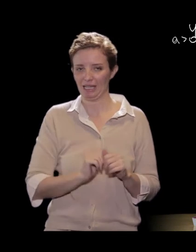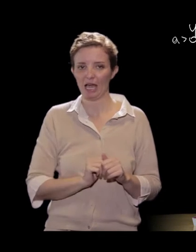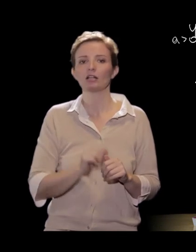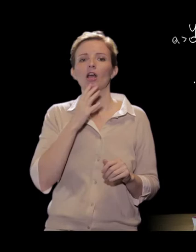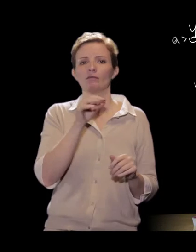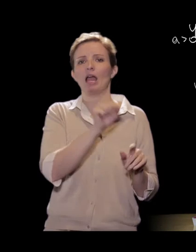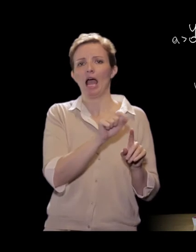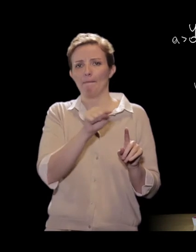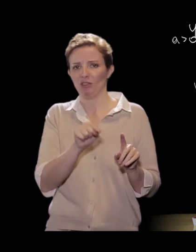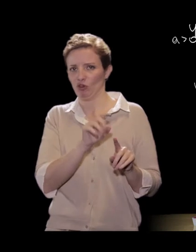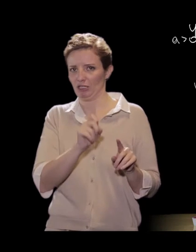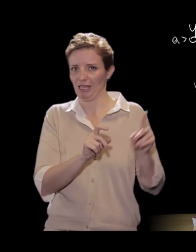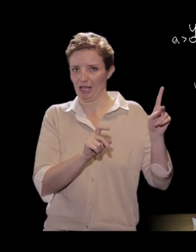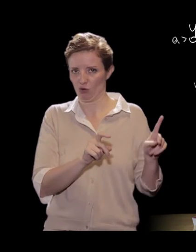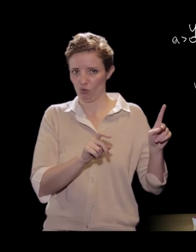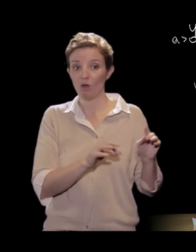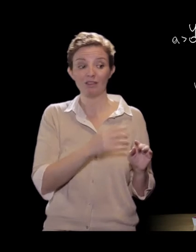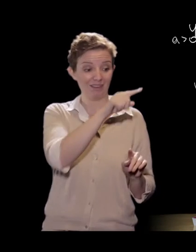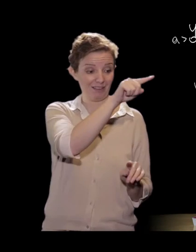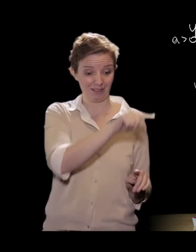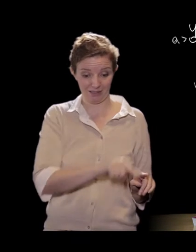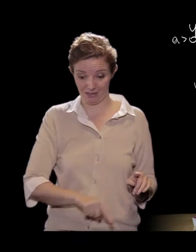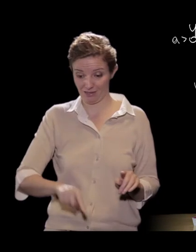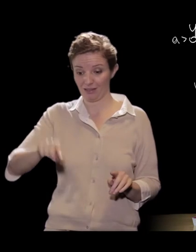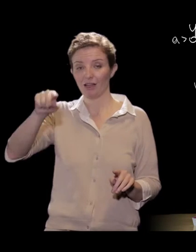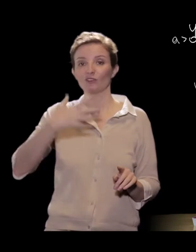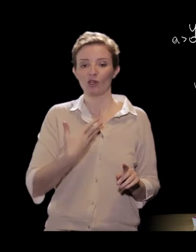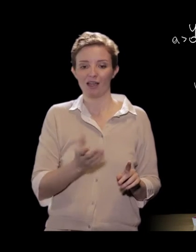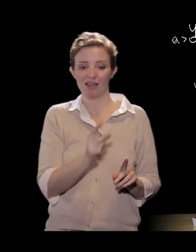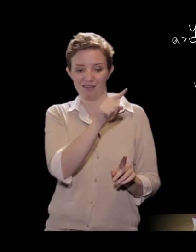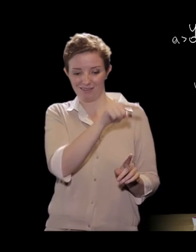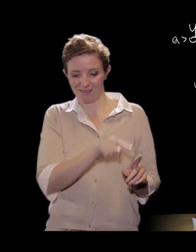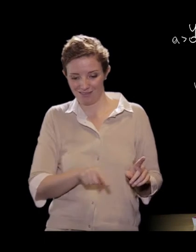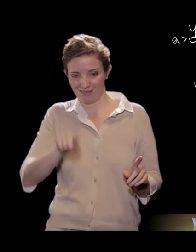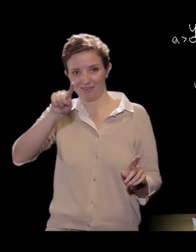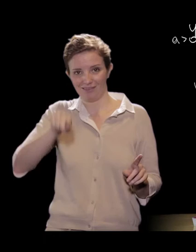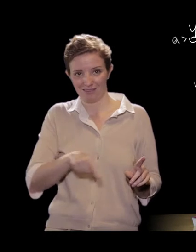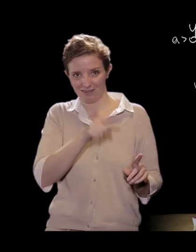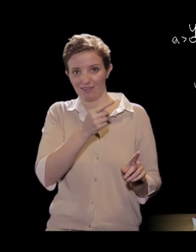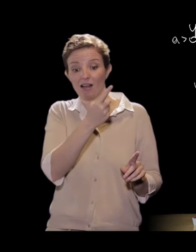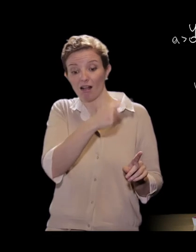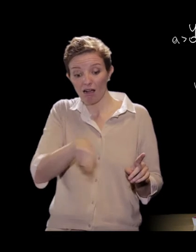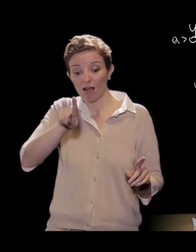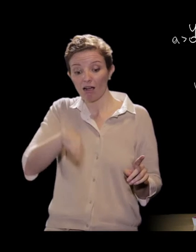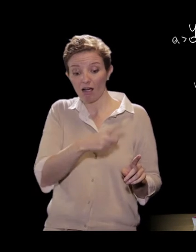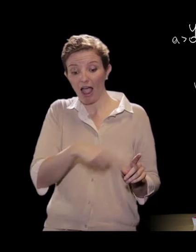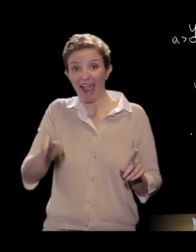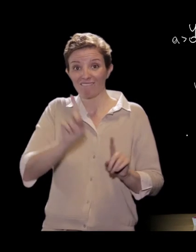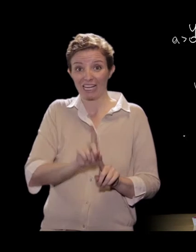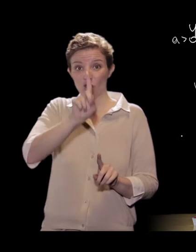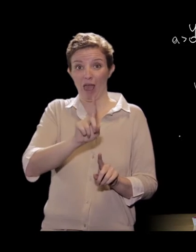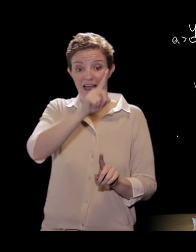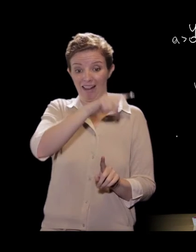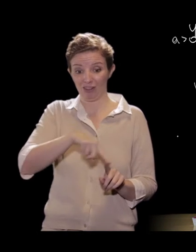Mag 0 la parabola in questione è una parabola che ha una concavità Poi vedremo più nel dettaglio rivolta verso l'alto i